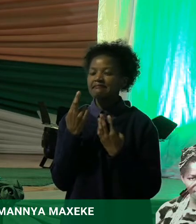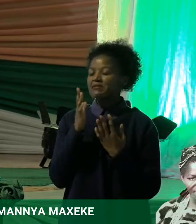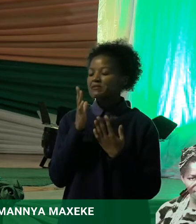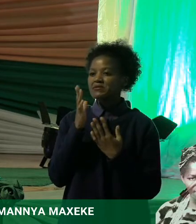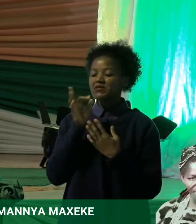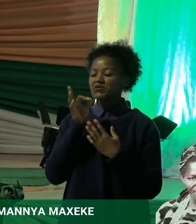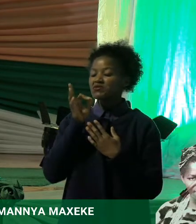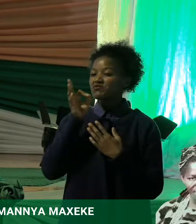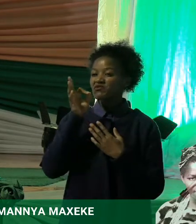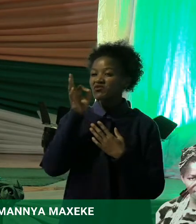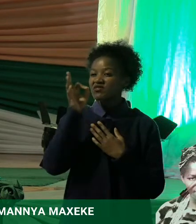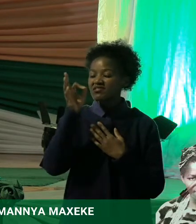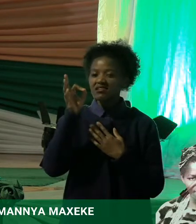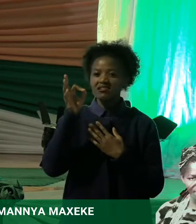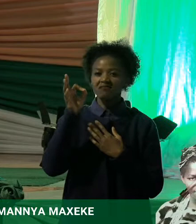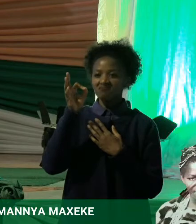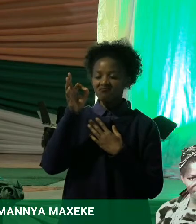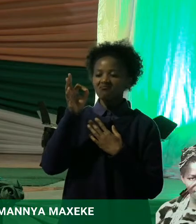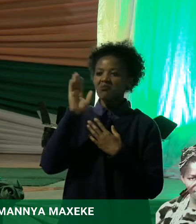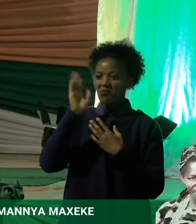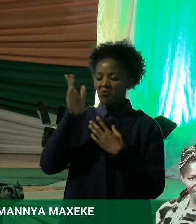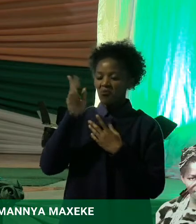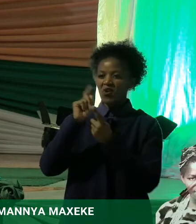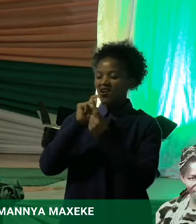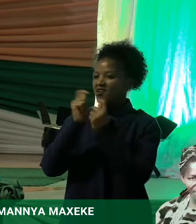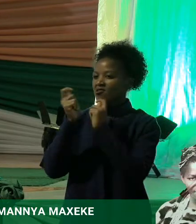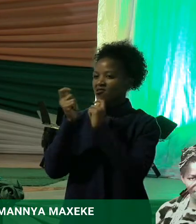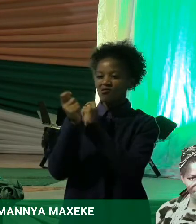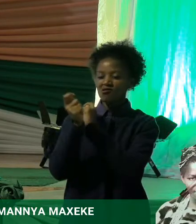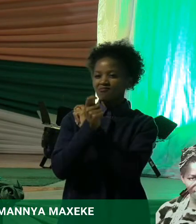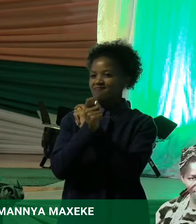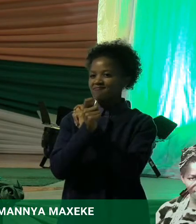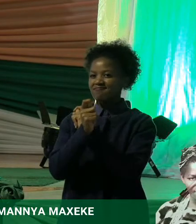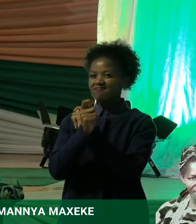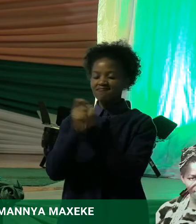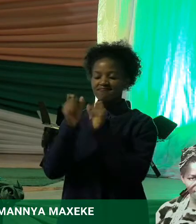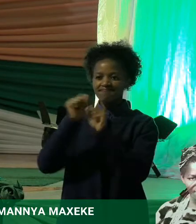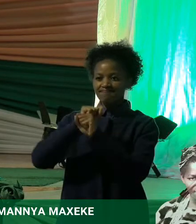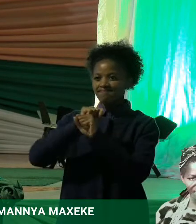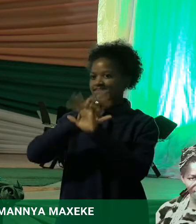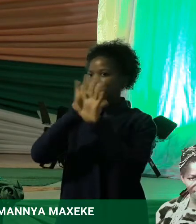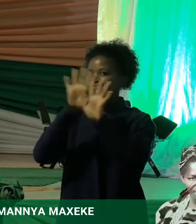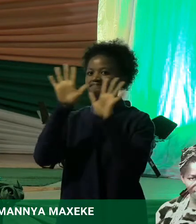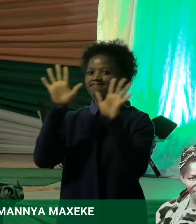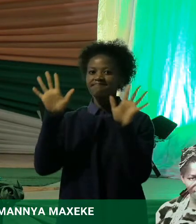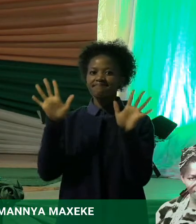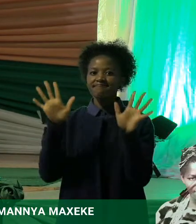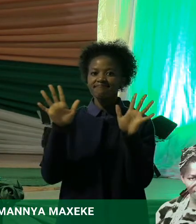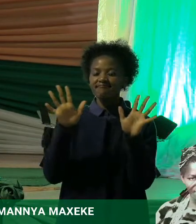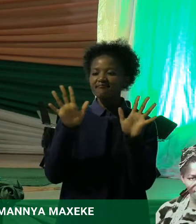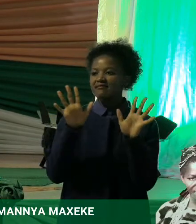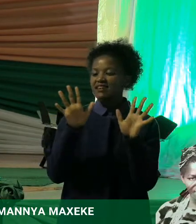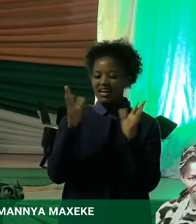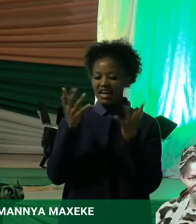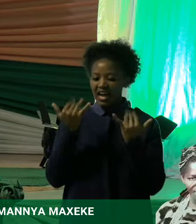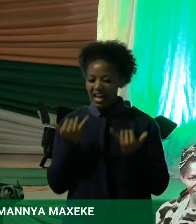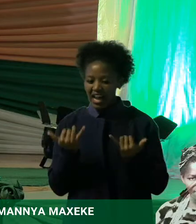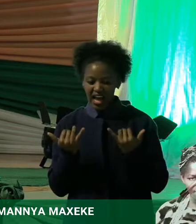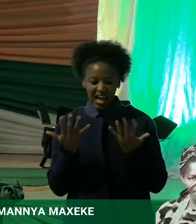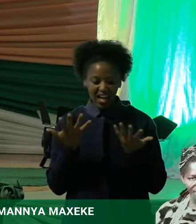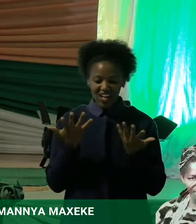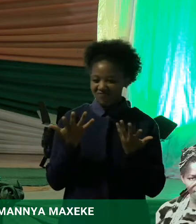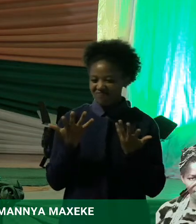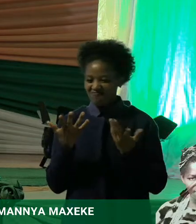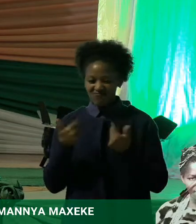ingomso liseza kuqaqamba kuyo yonke imihlabangubo esikuyo ngoku,